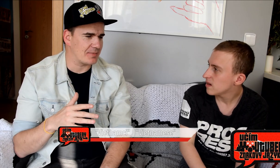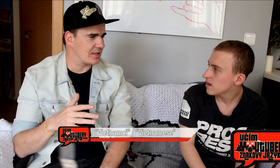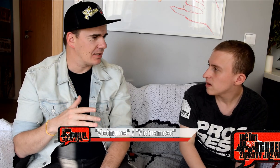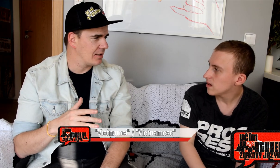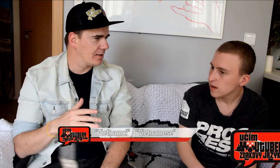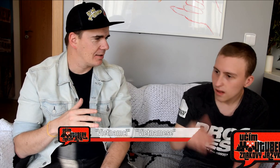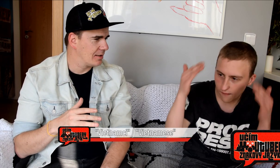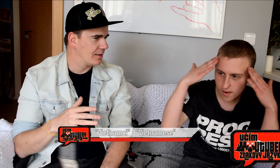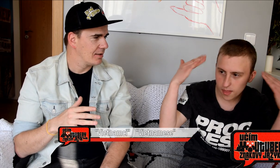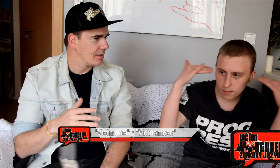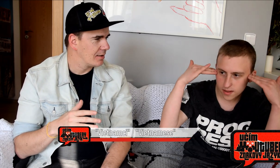Vietnamci?